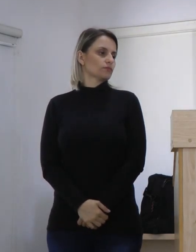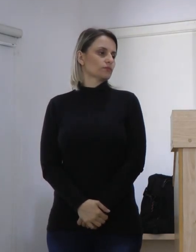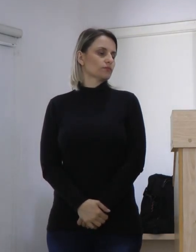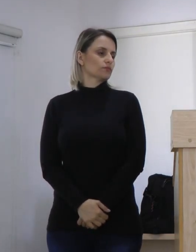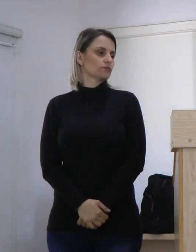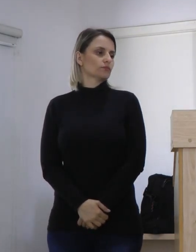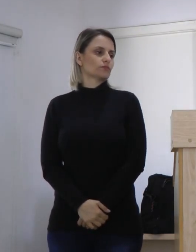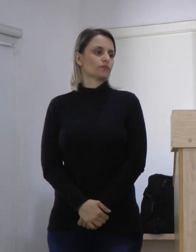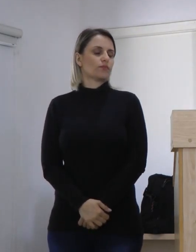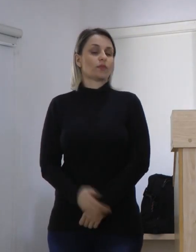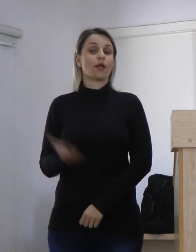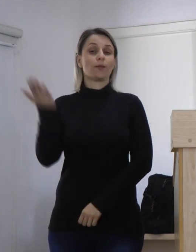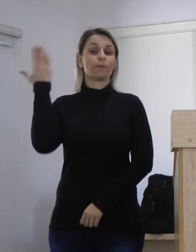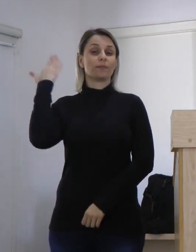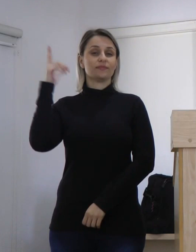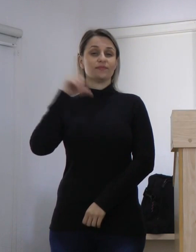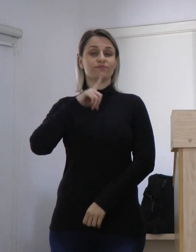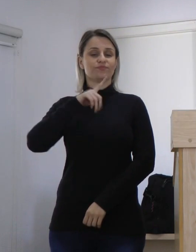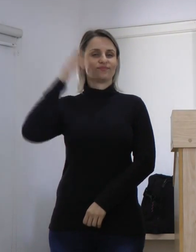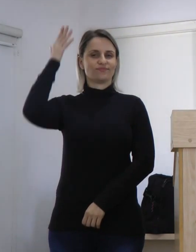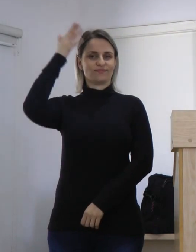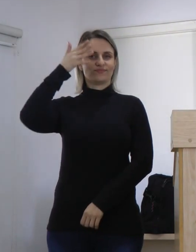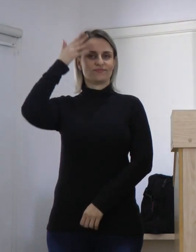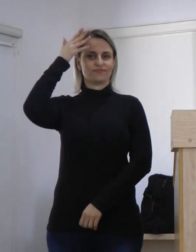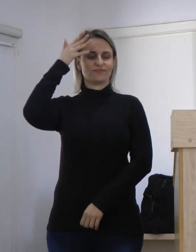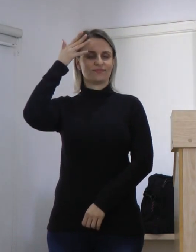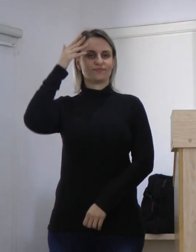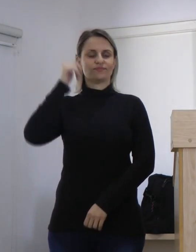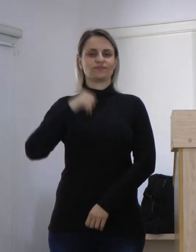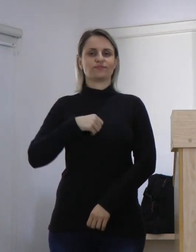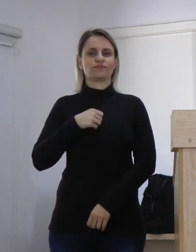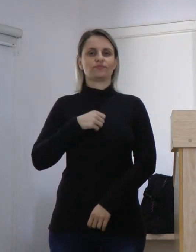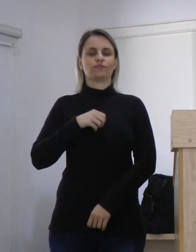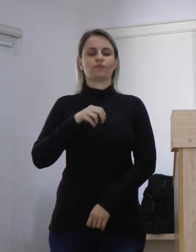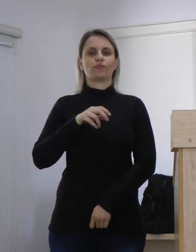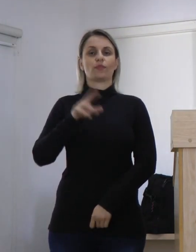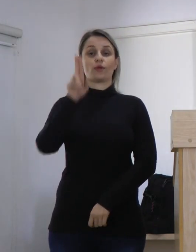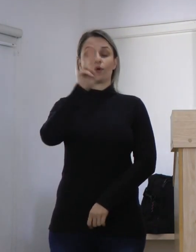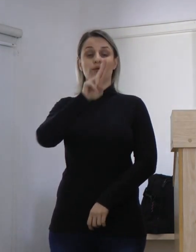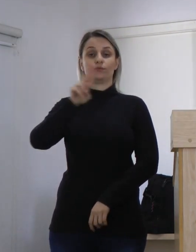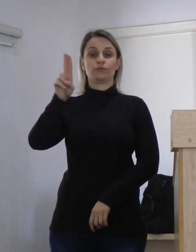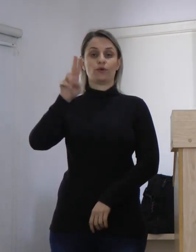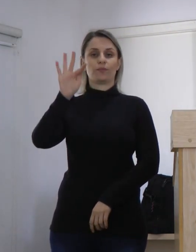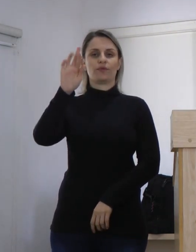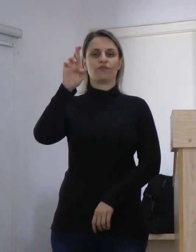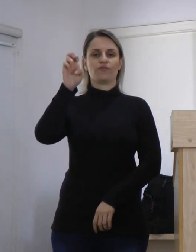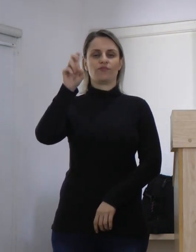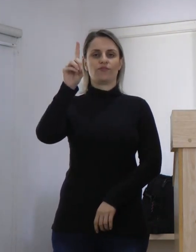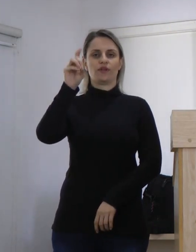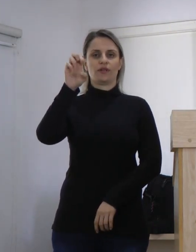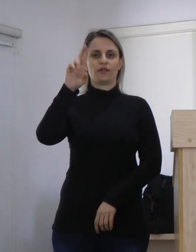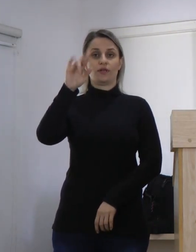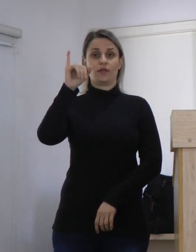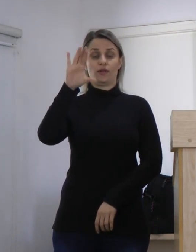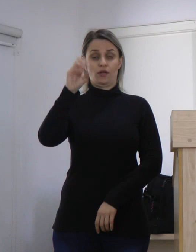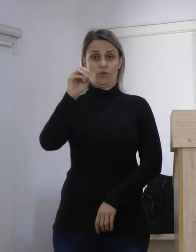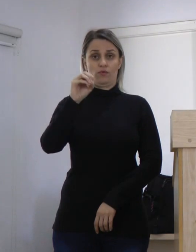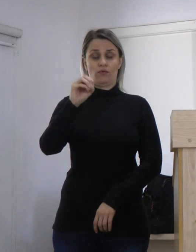Teve um palestrante em Fortaleza chamado Frederico Menezes. E ele tirou o medo da gente ir para o